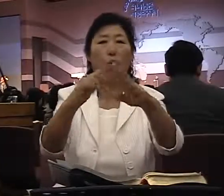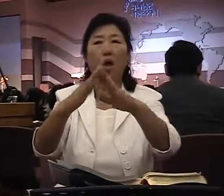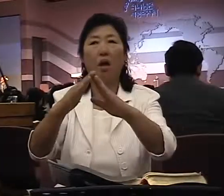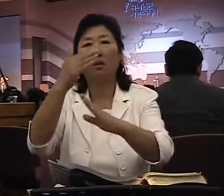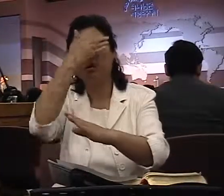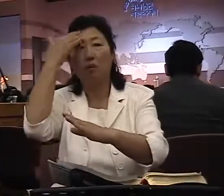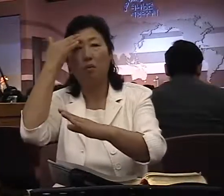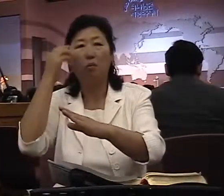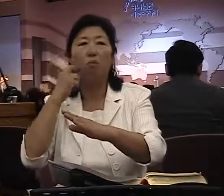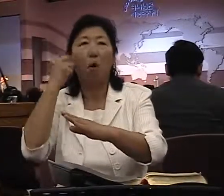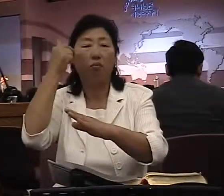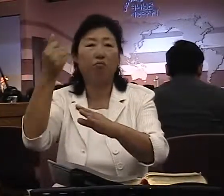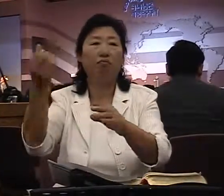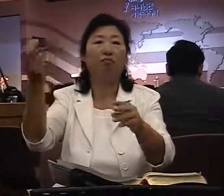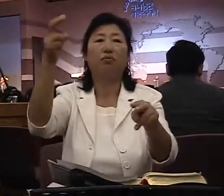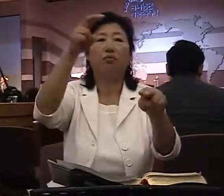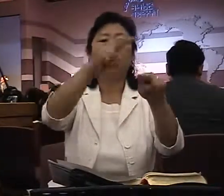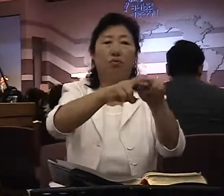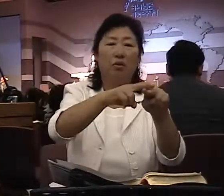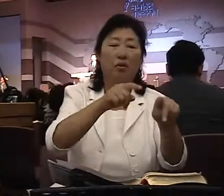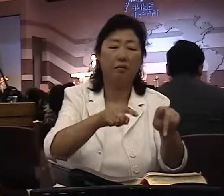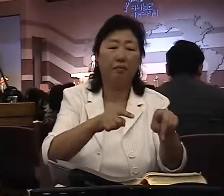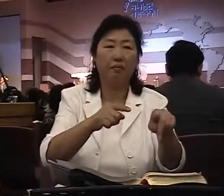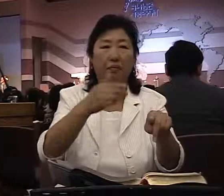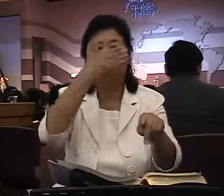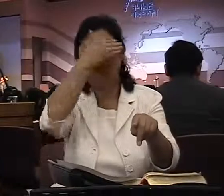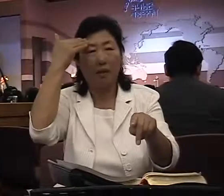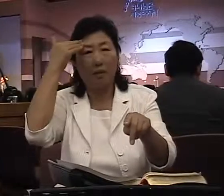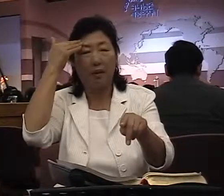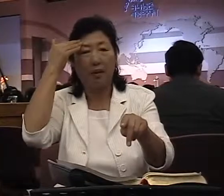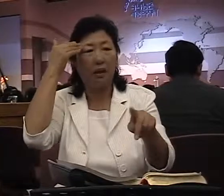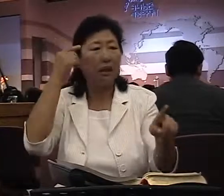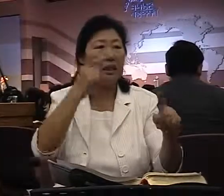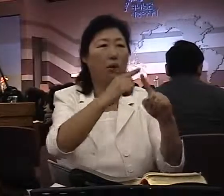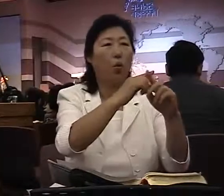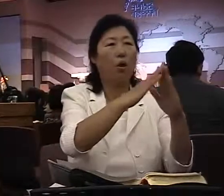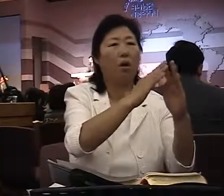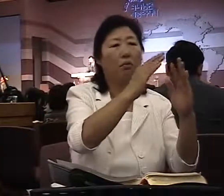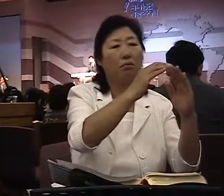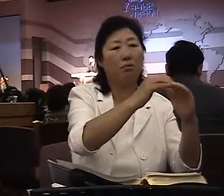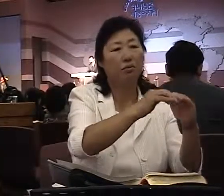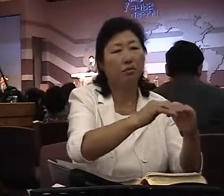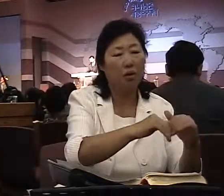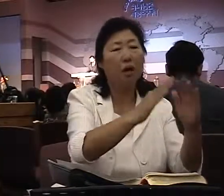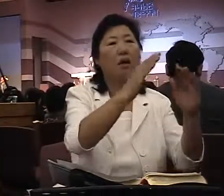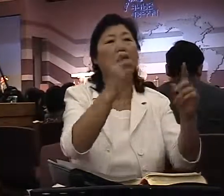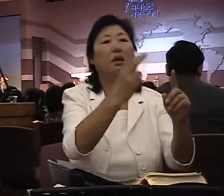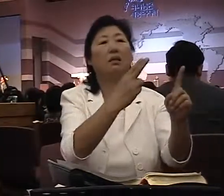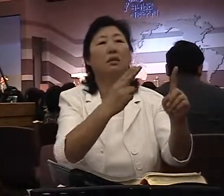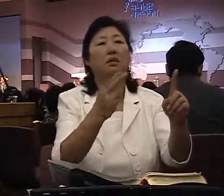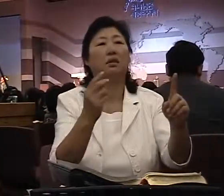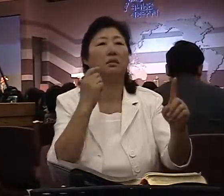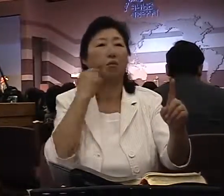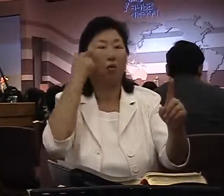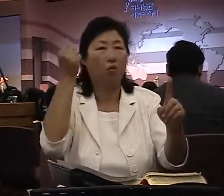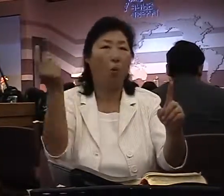그는 젊음의 패기를 갖고 지금 막 다운되고 있는 이 교회를 다시 한번 일으켜보려고 뛰어들어가 얼마나 열심히 기도했는지